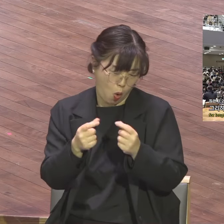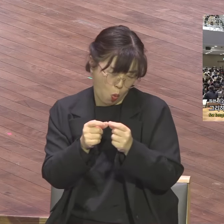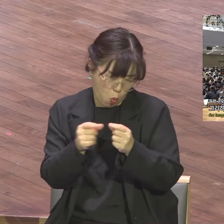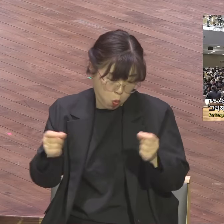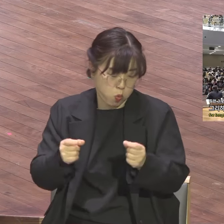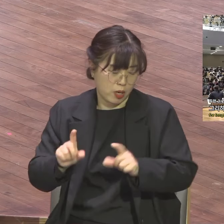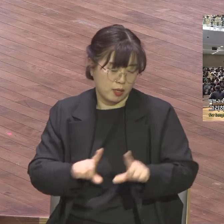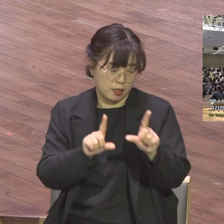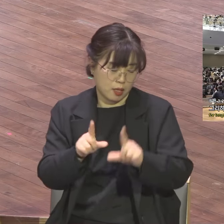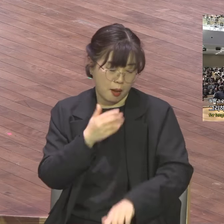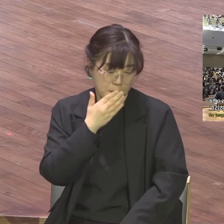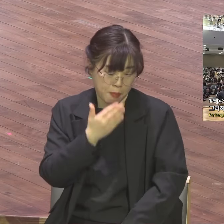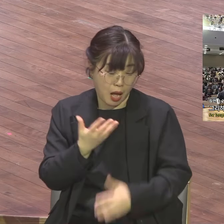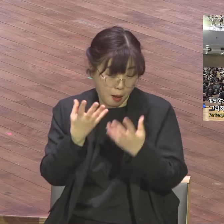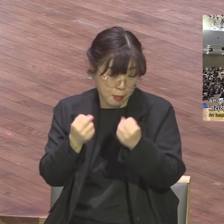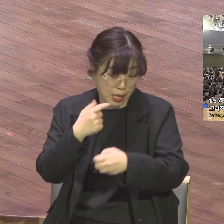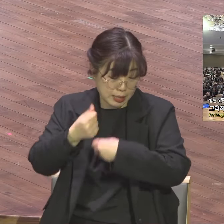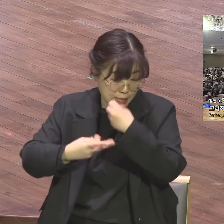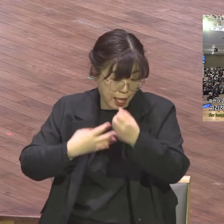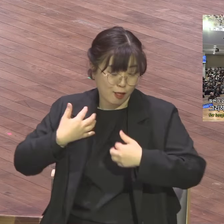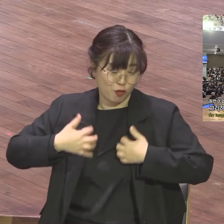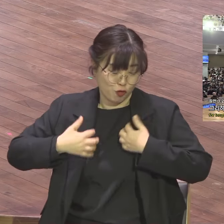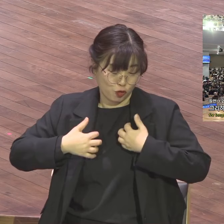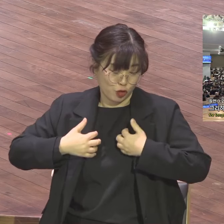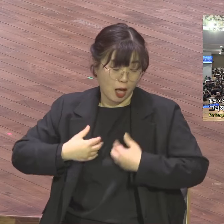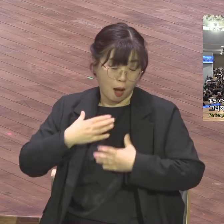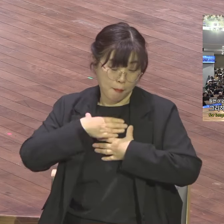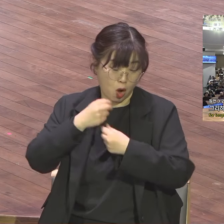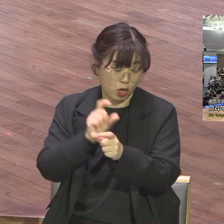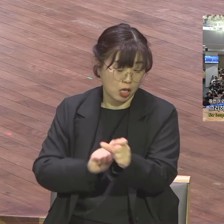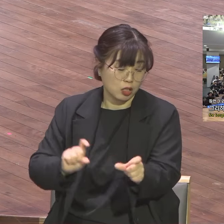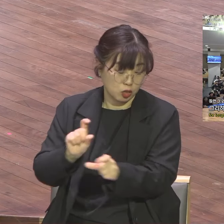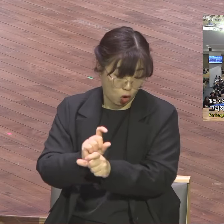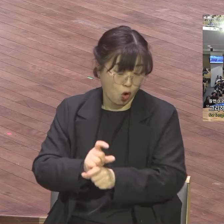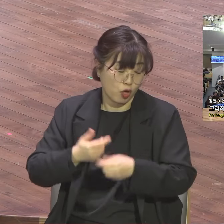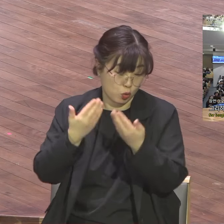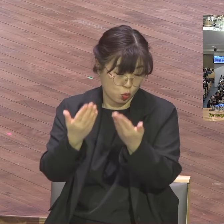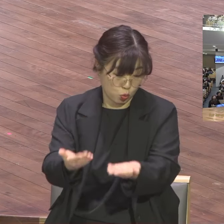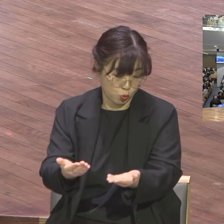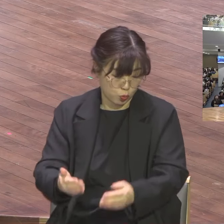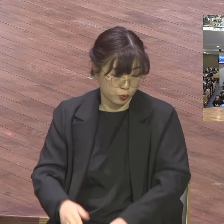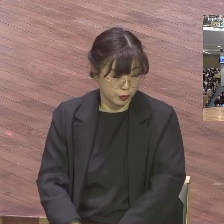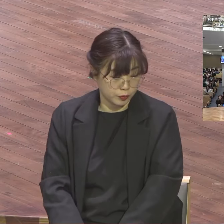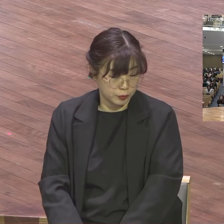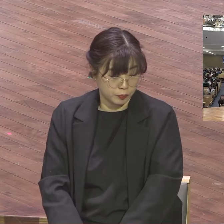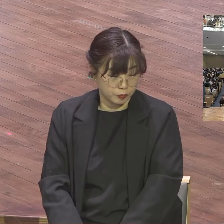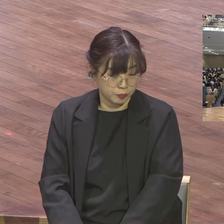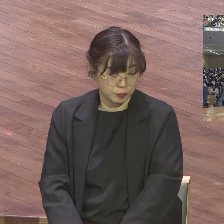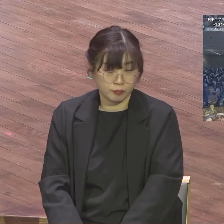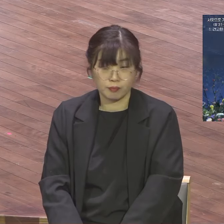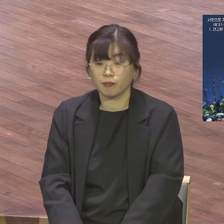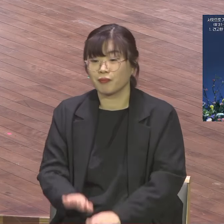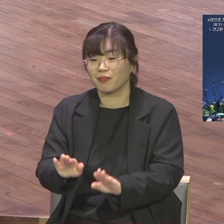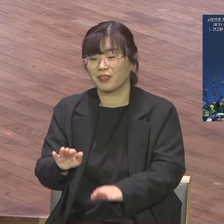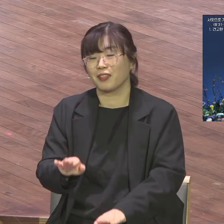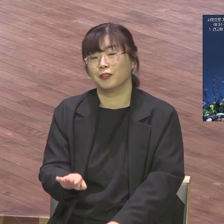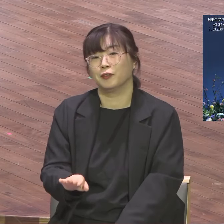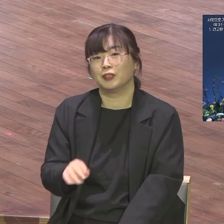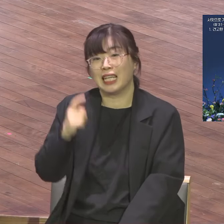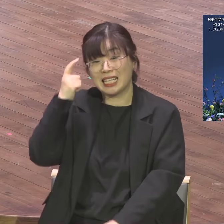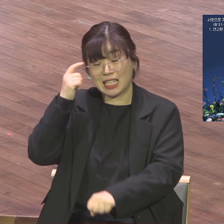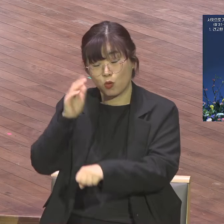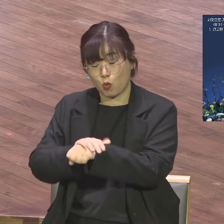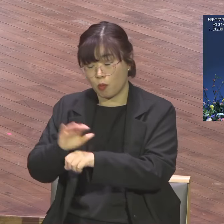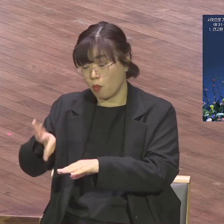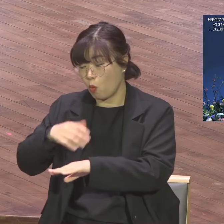장수하여 많은 해를 누리게 하며 평강을 더하게 하리라. 솔로몬은 내 아들아라는 말을